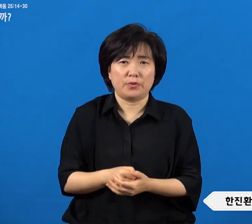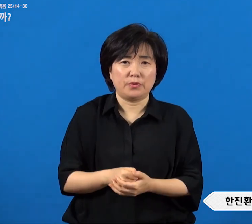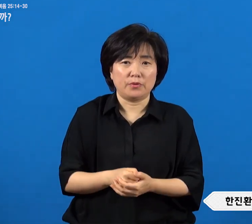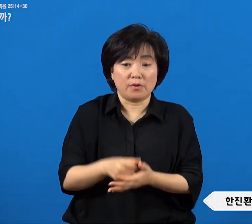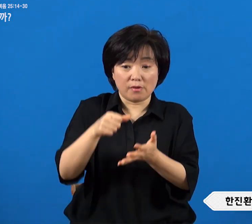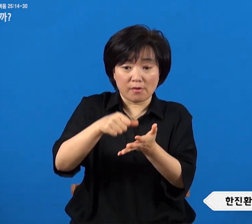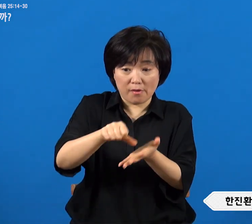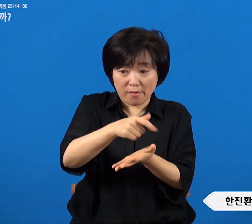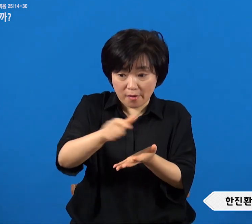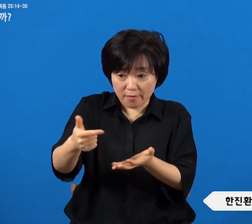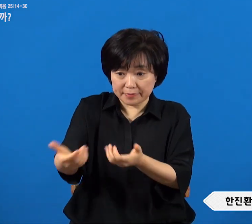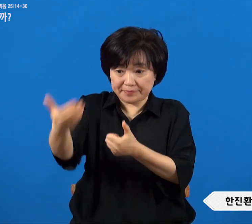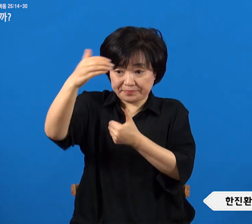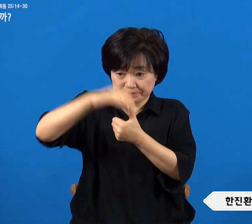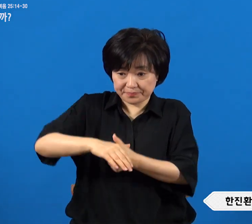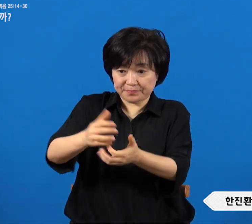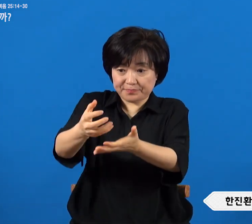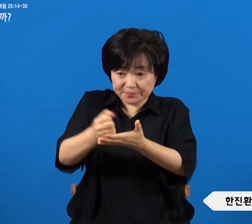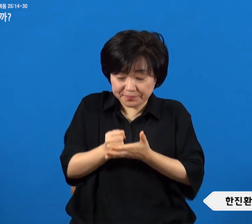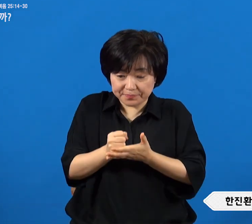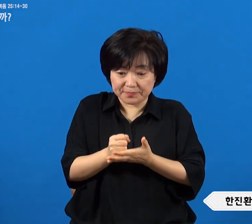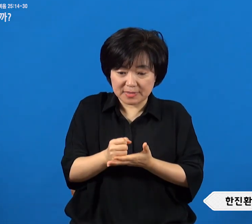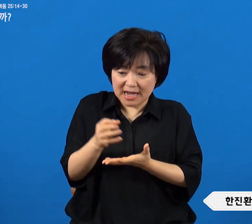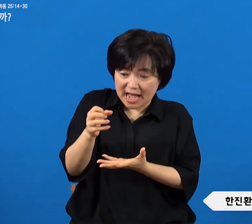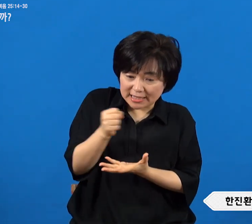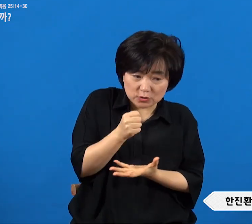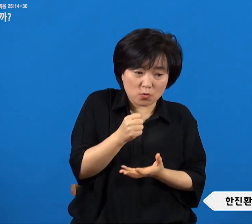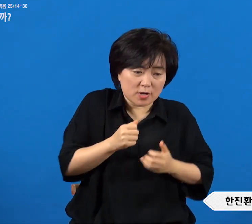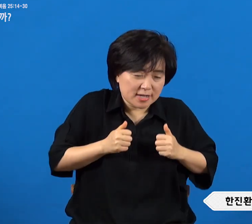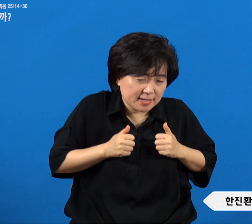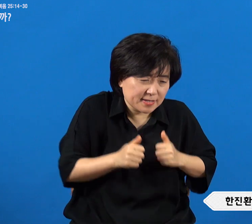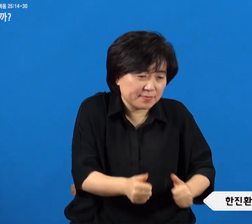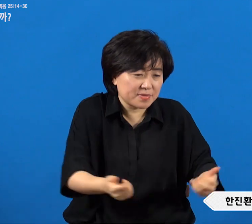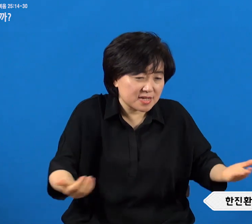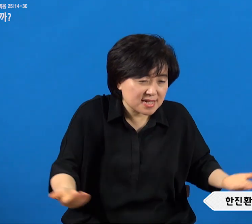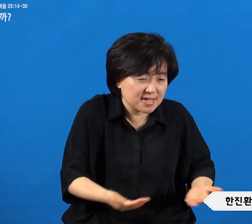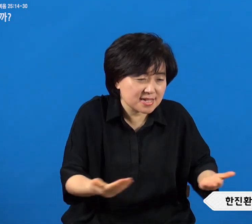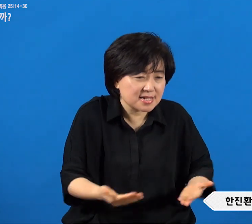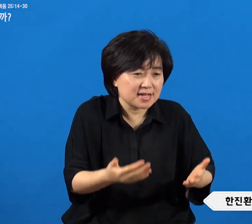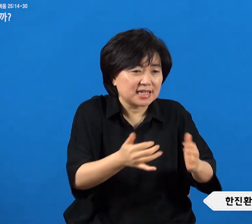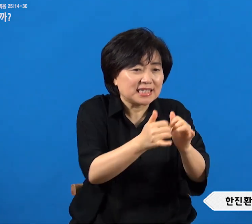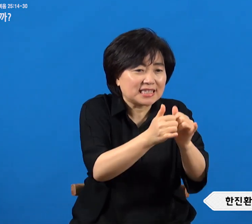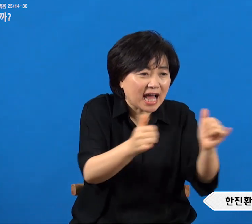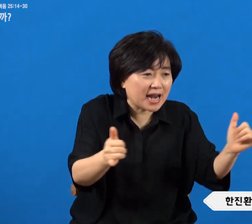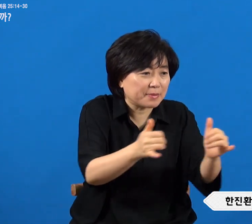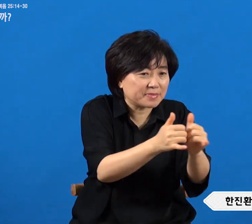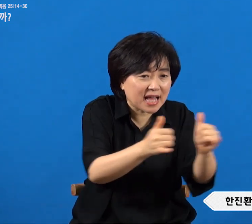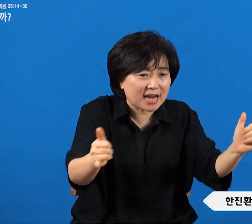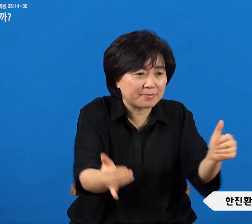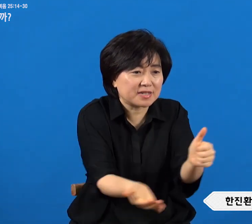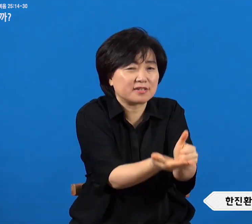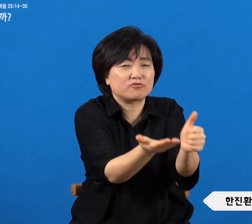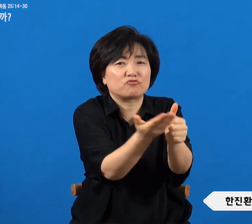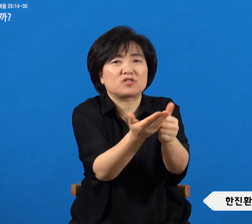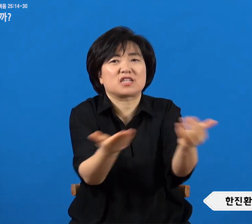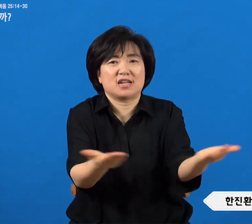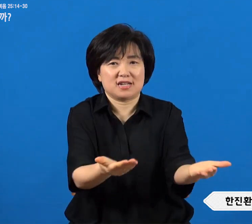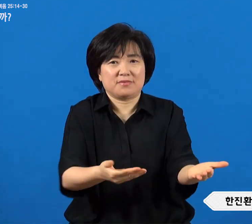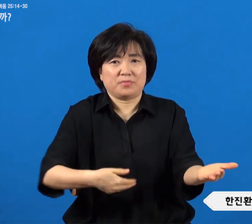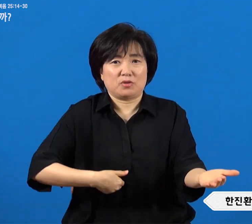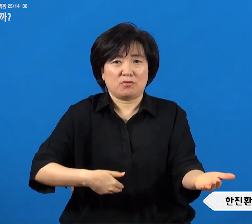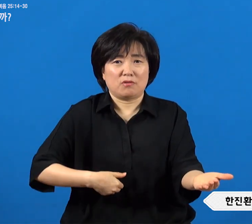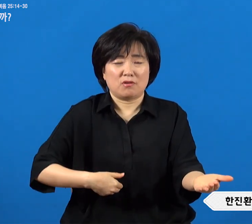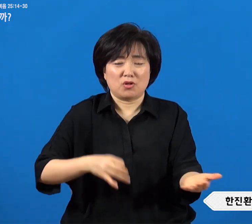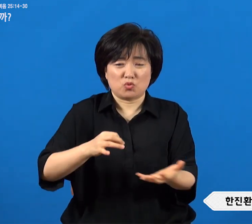자원이 있다면 그것을 가지고 일을 해야 됩니다. 사람을 남기는 일을 해야 됩니다. 아무리